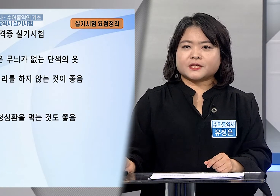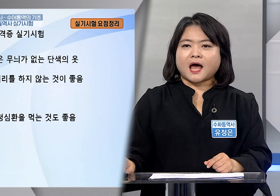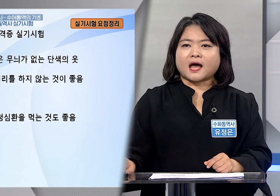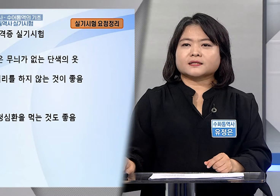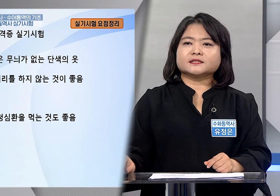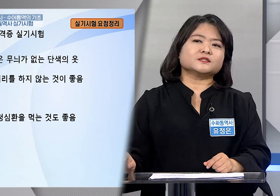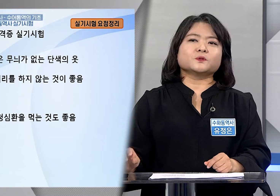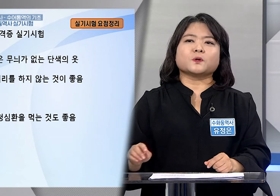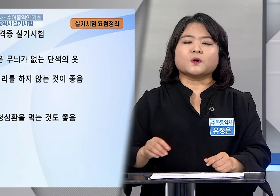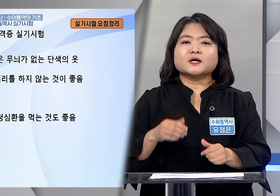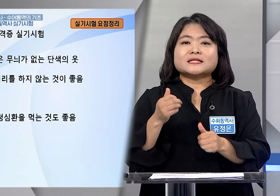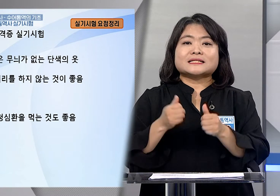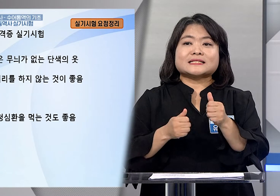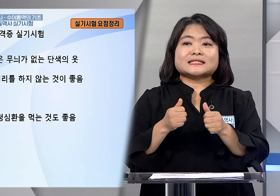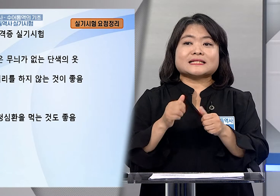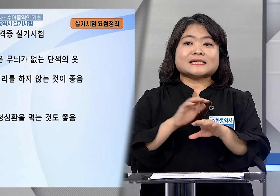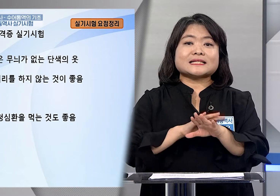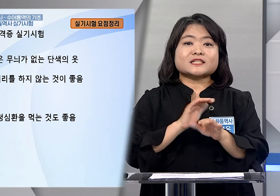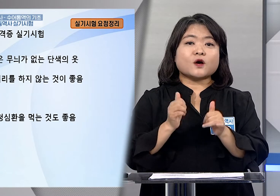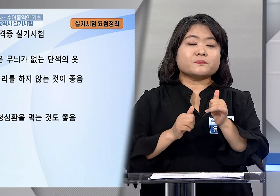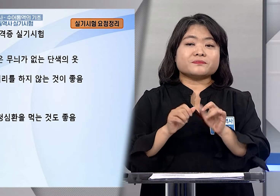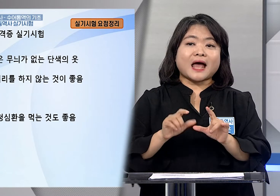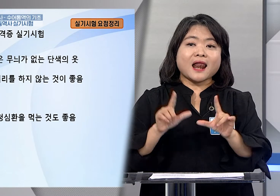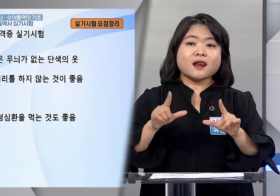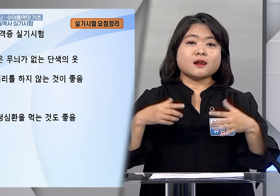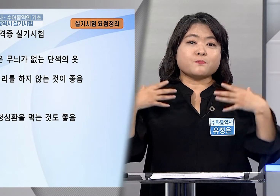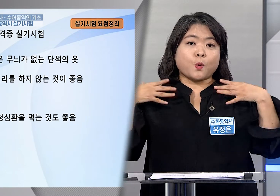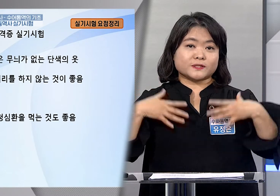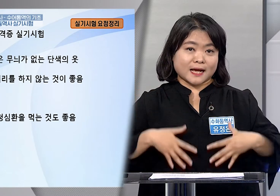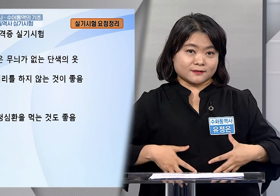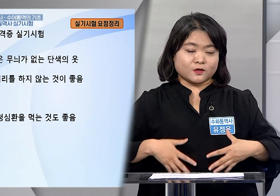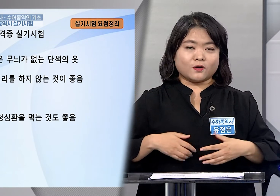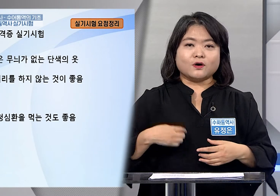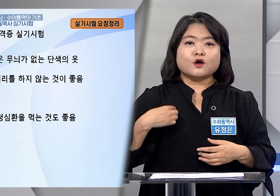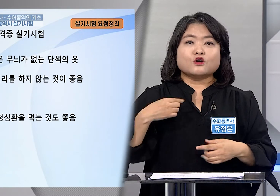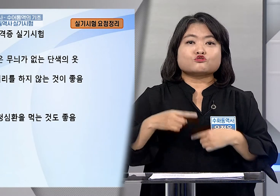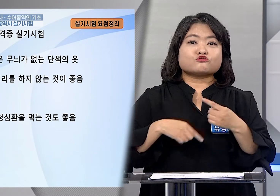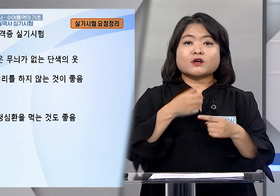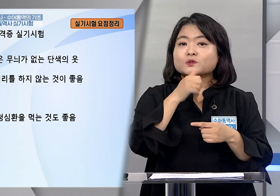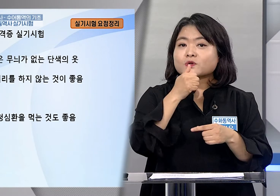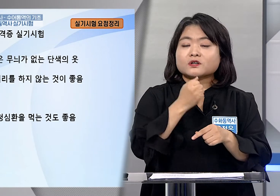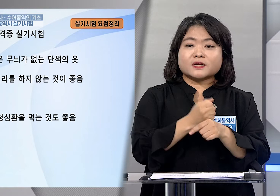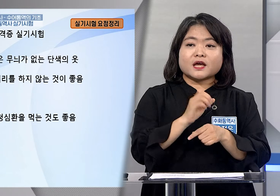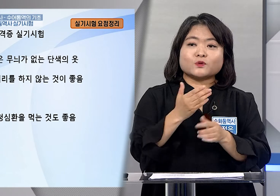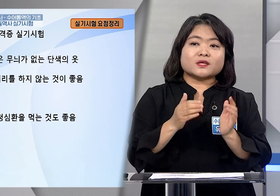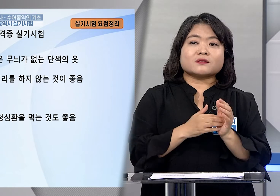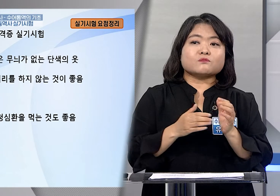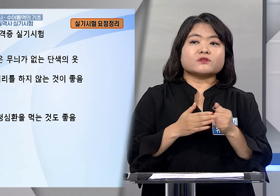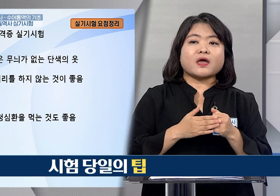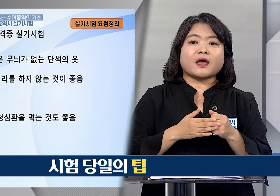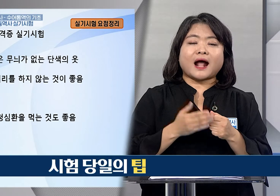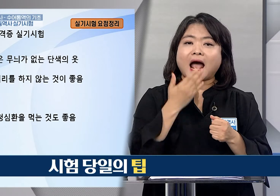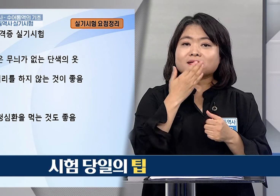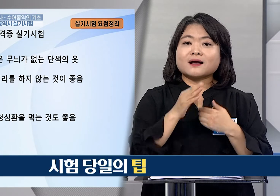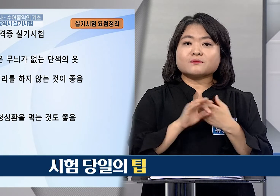자, 그리고 실기시험 날 복장은요, 수화 통역을 해야 되기 때문에